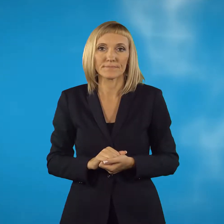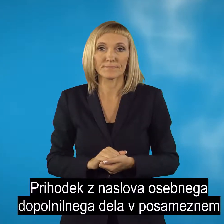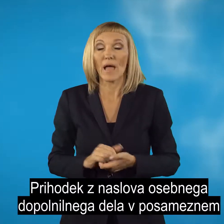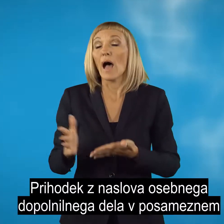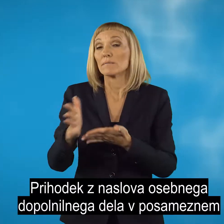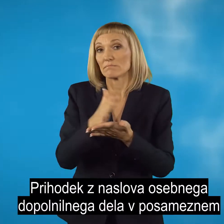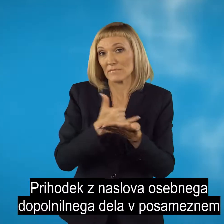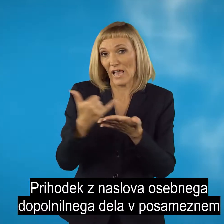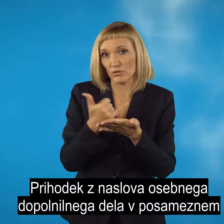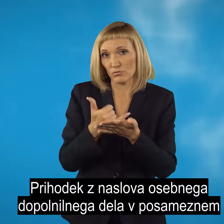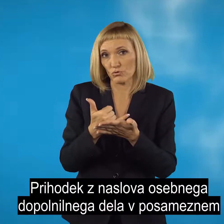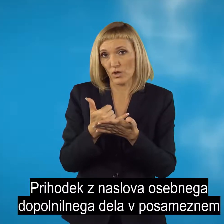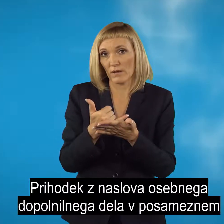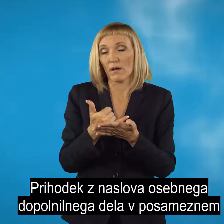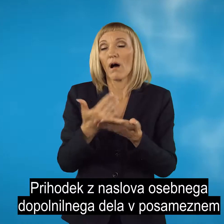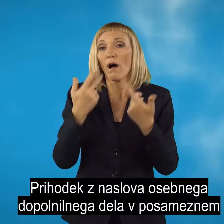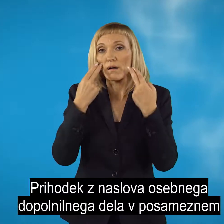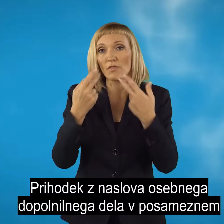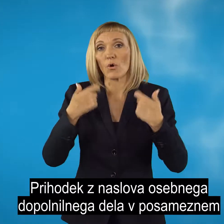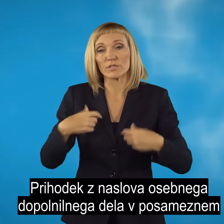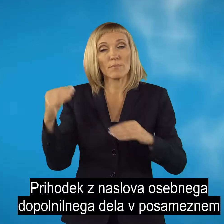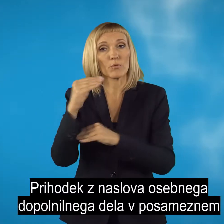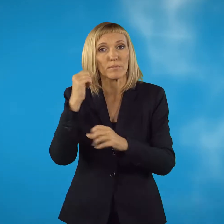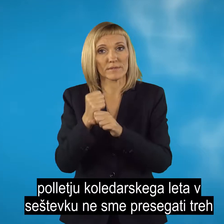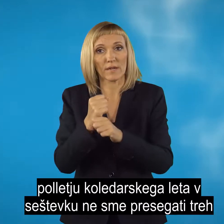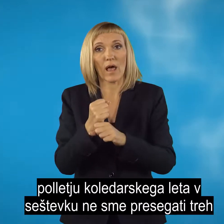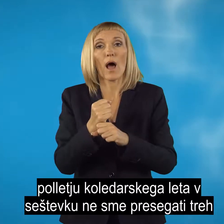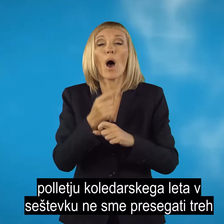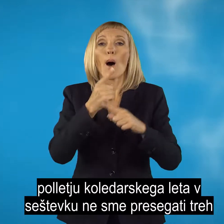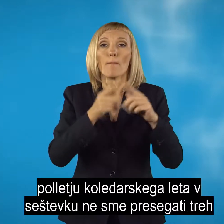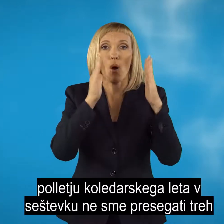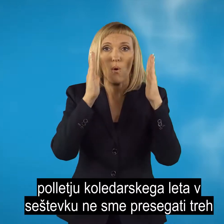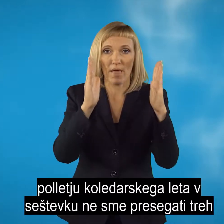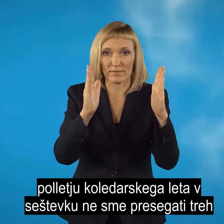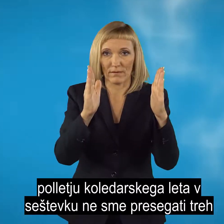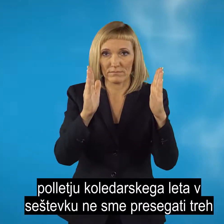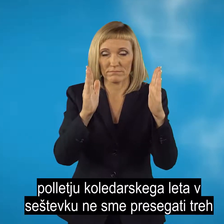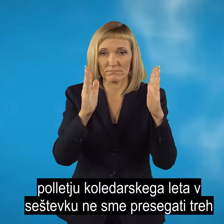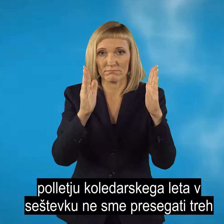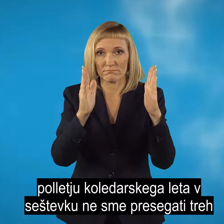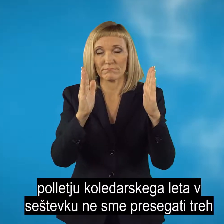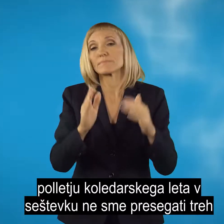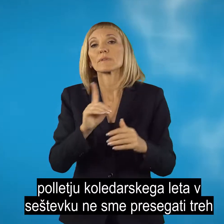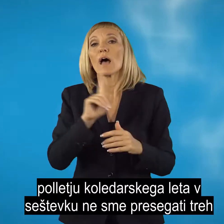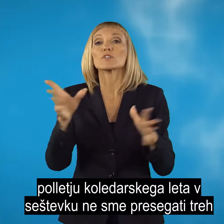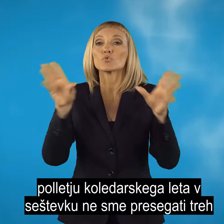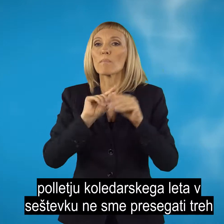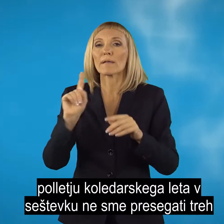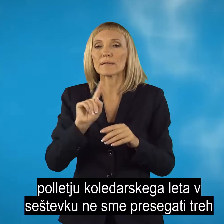Prihodek z naslova osebnega dopolnilnega dela v posameznem polletju koledarskega leta v seštevku ne sme